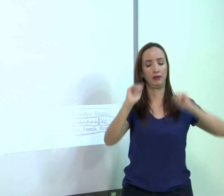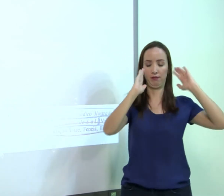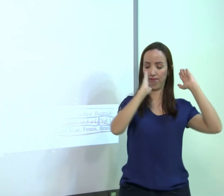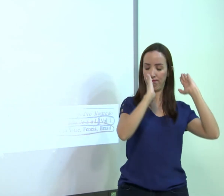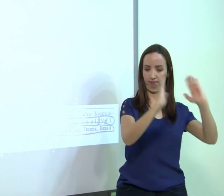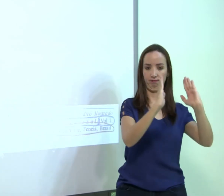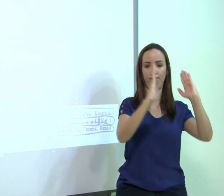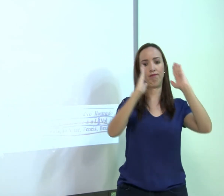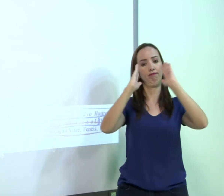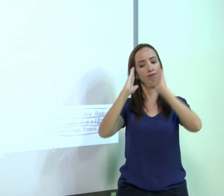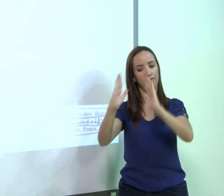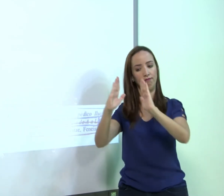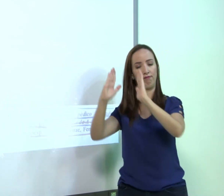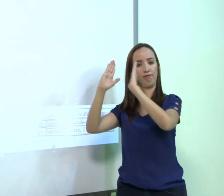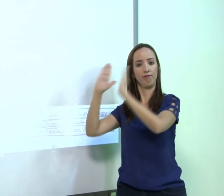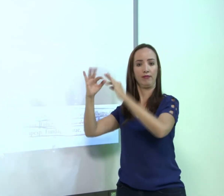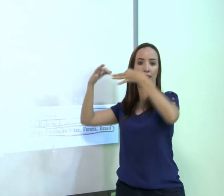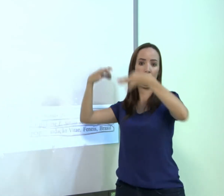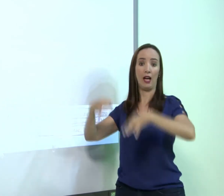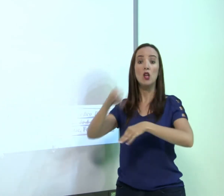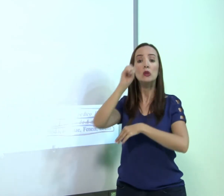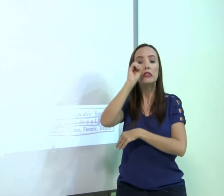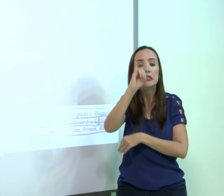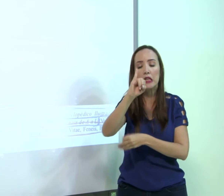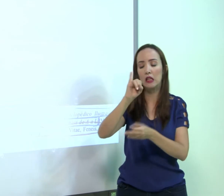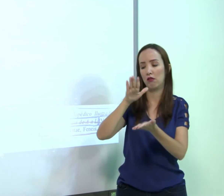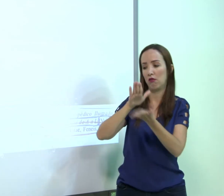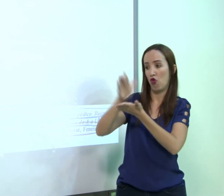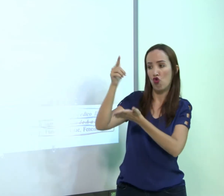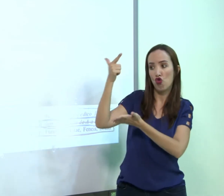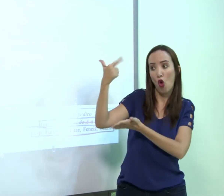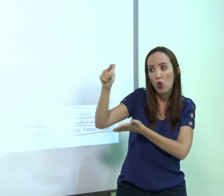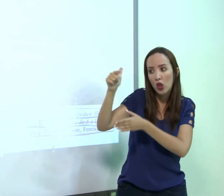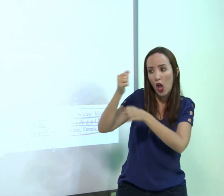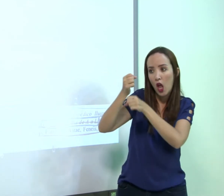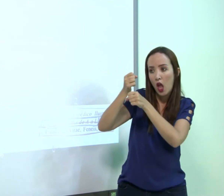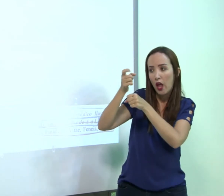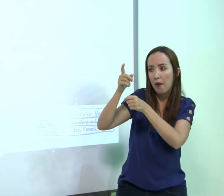essa ordem. Essa ordem é a correta, é a padrão.